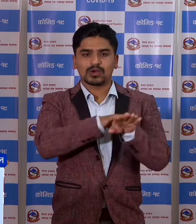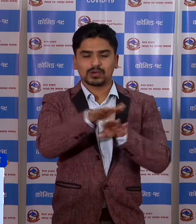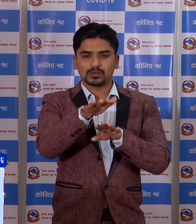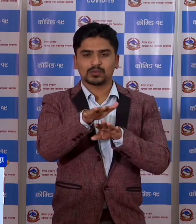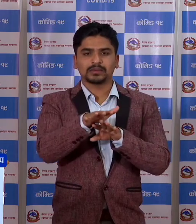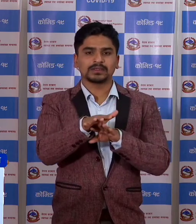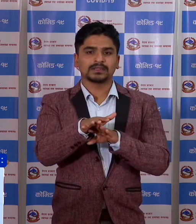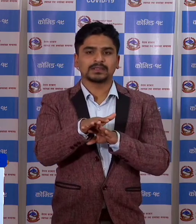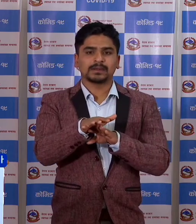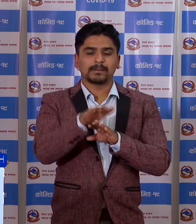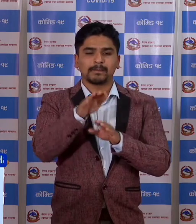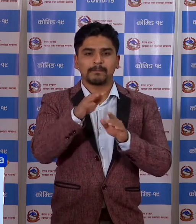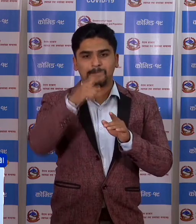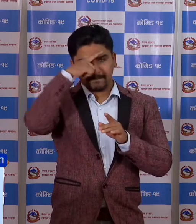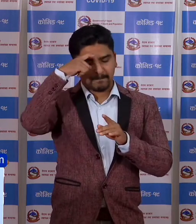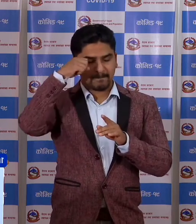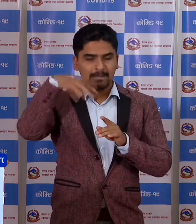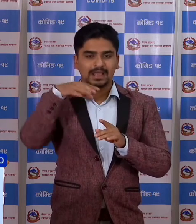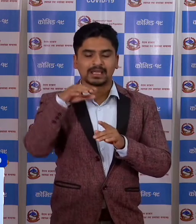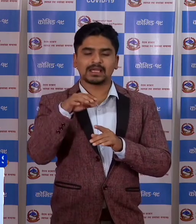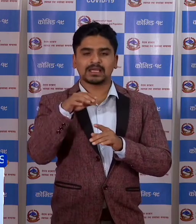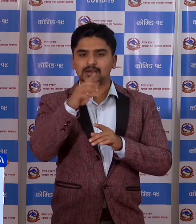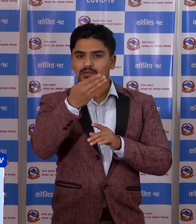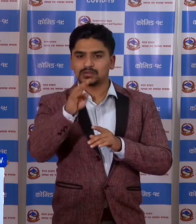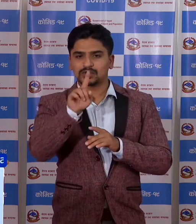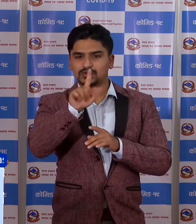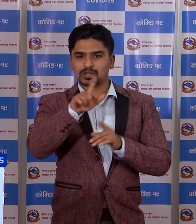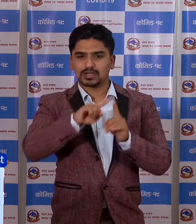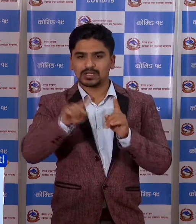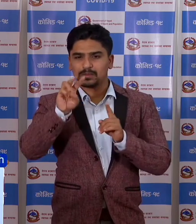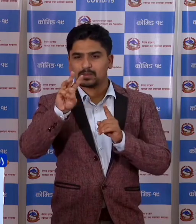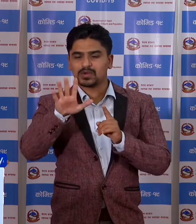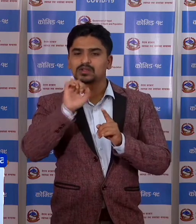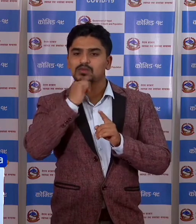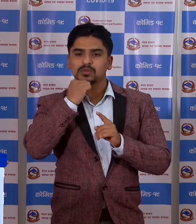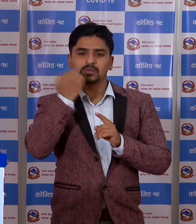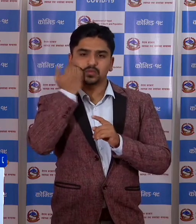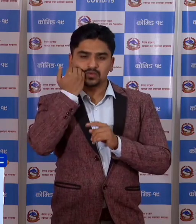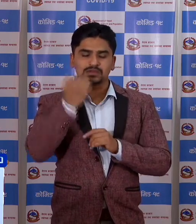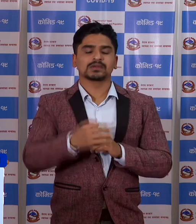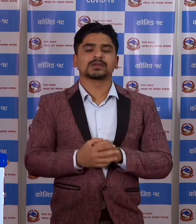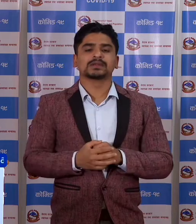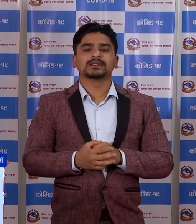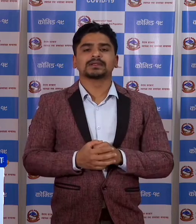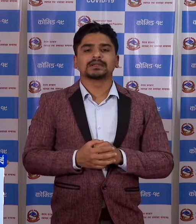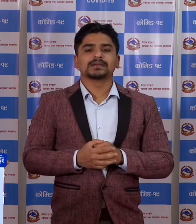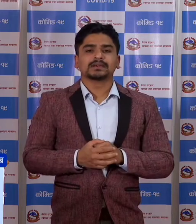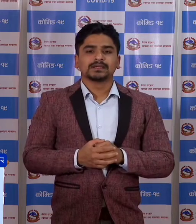उहाँहरू बाँके डुडुवाका हुनुहुन्छ, 17 देखि 35 वर्ष उमेरका पुरुषहरू हुनुहुन्छ।